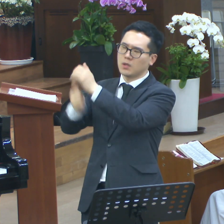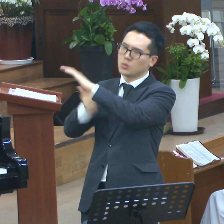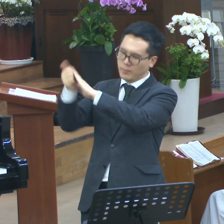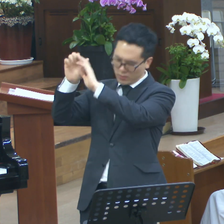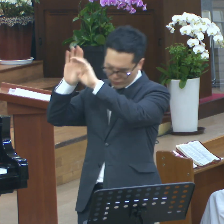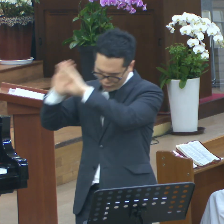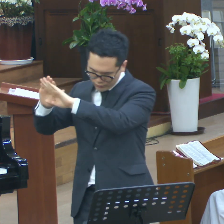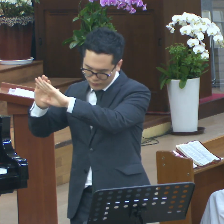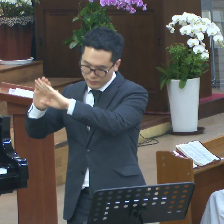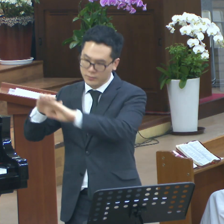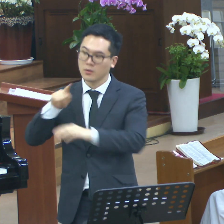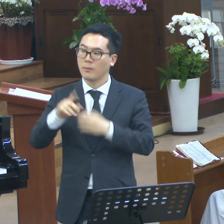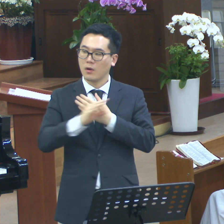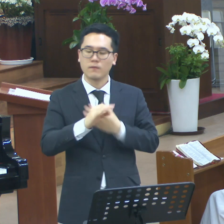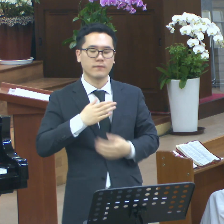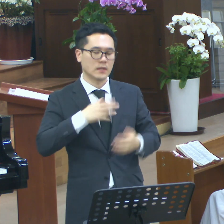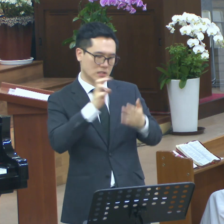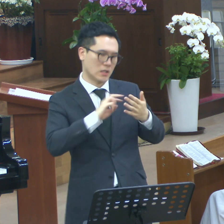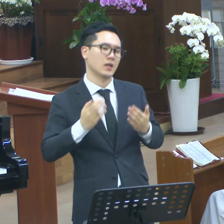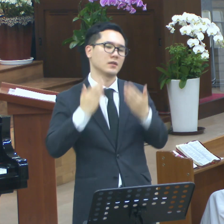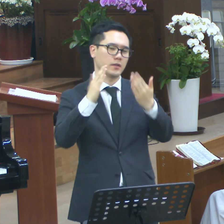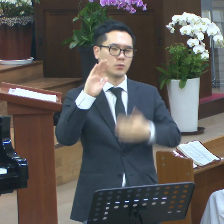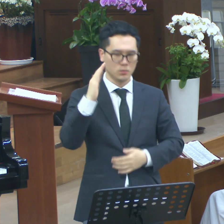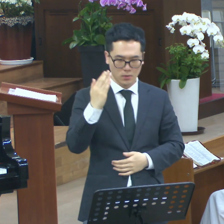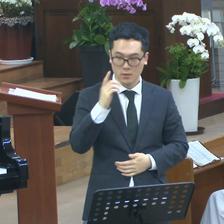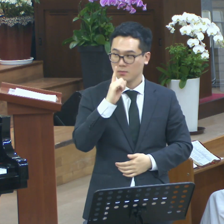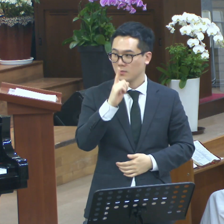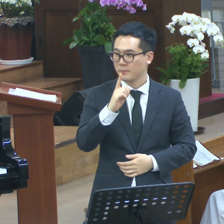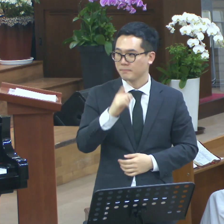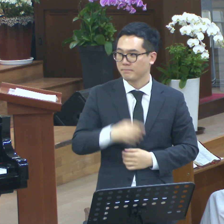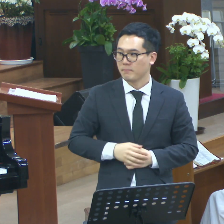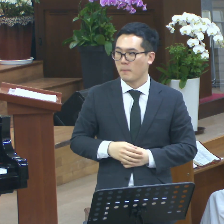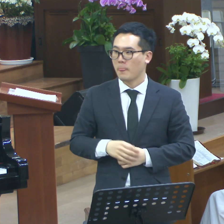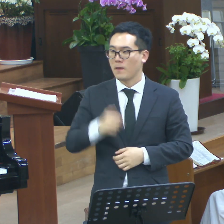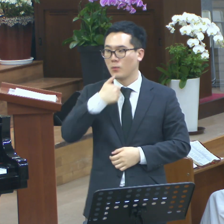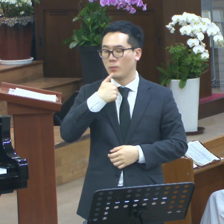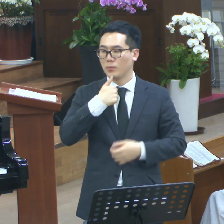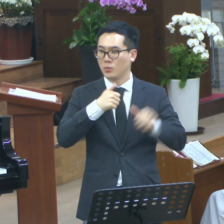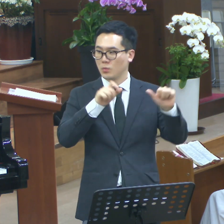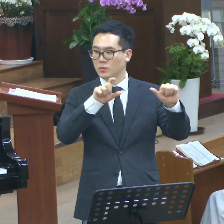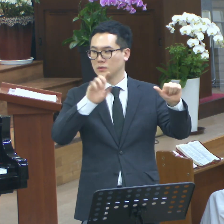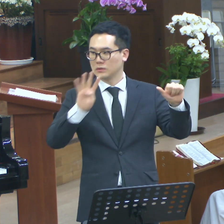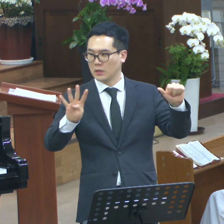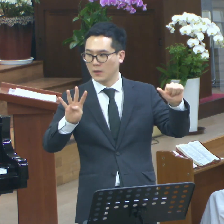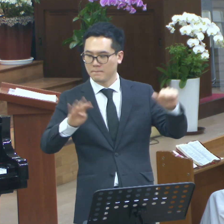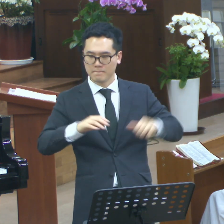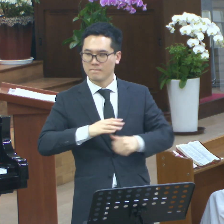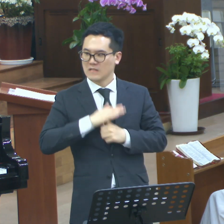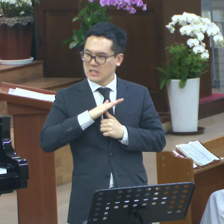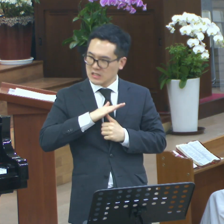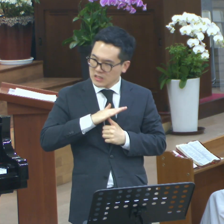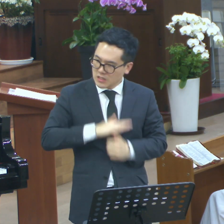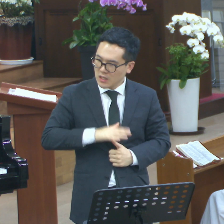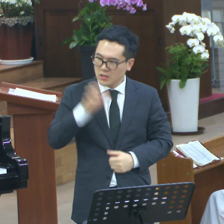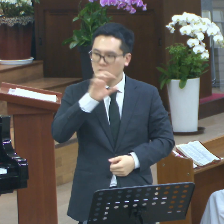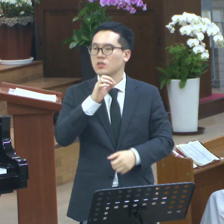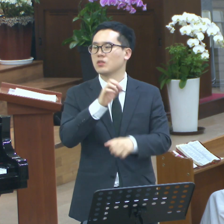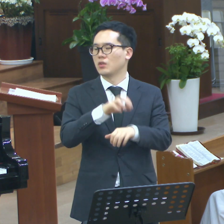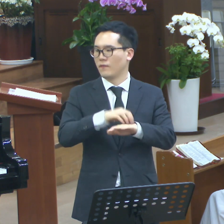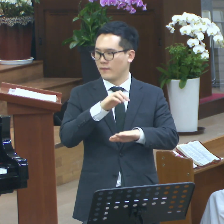4절에 인내는 연단은 소망을 이루는 줄 알미로다. 어려움이 안 오면 좋지만 그 어려움이 오히려 소망을 이루는